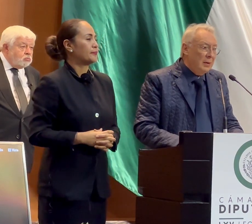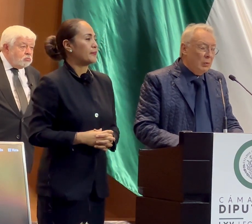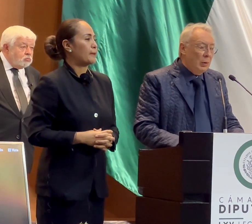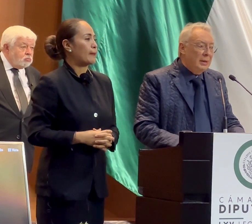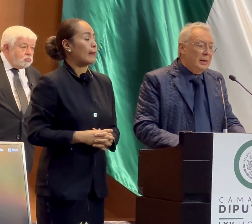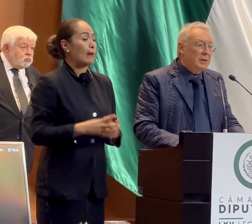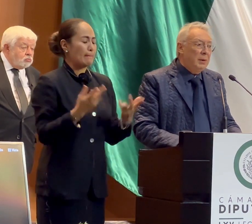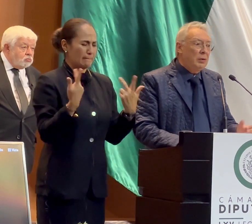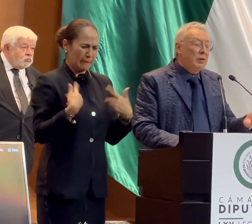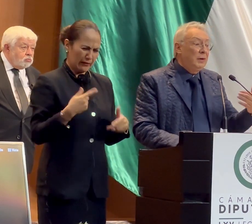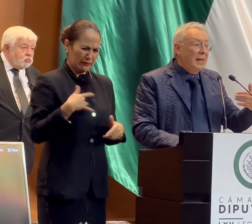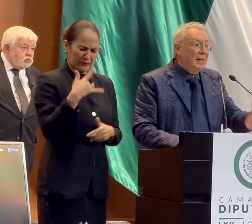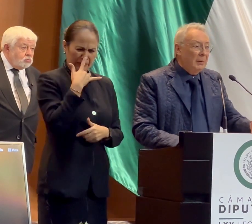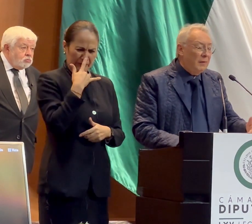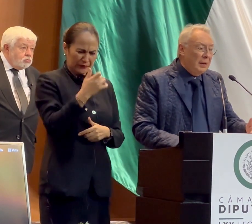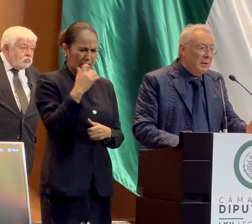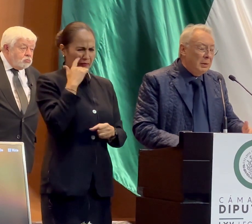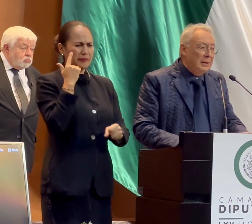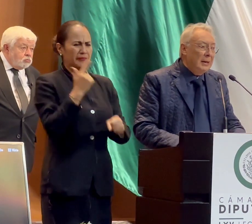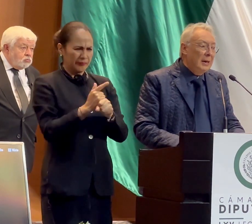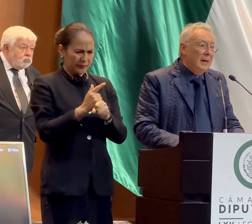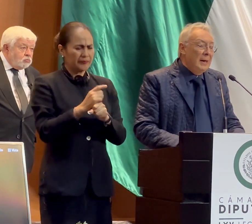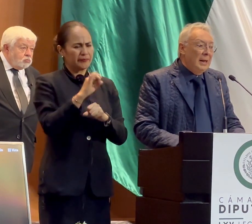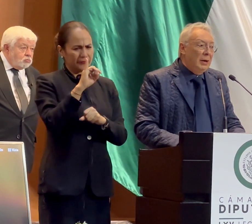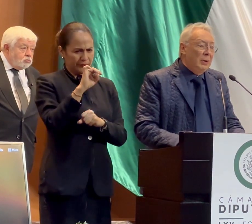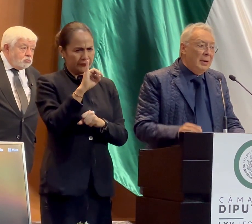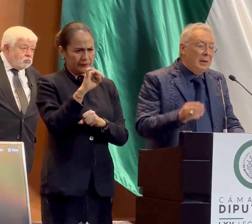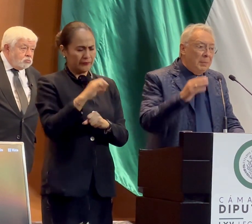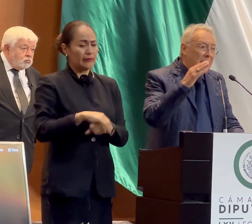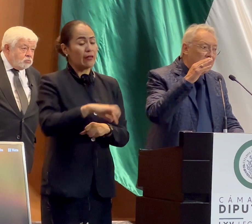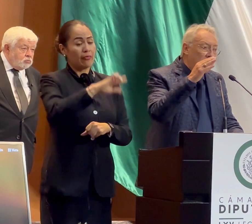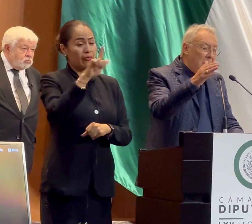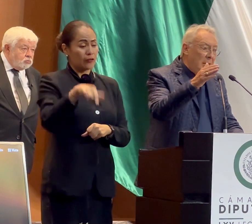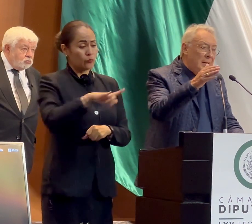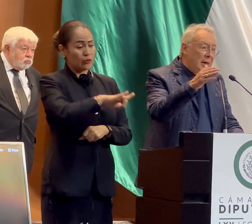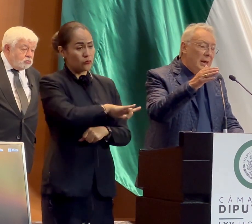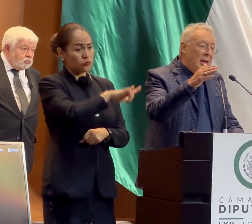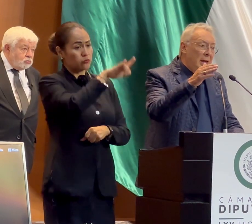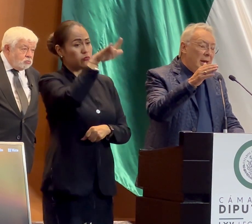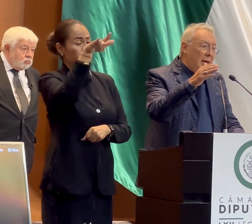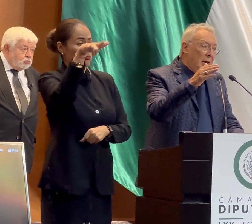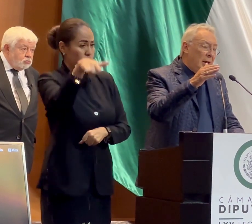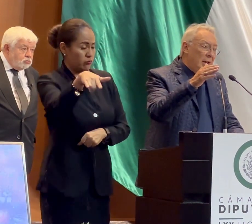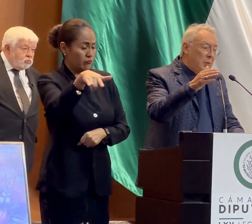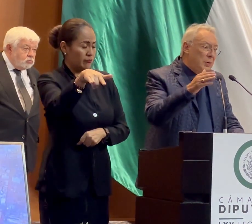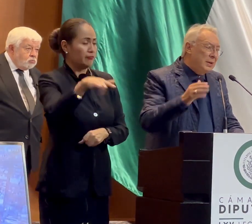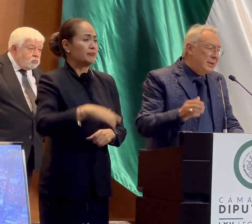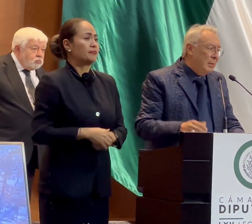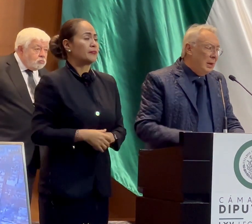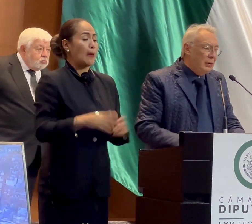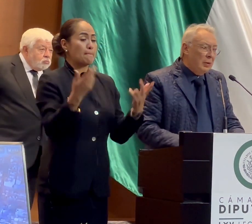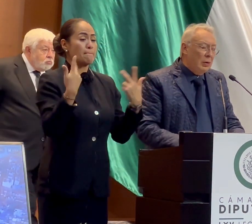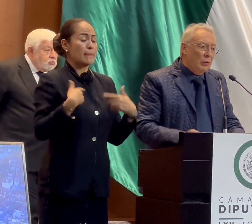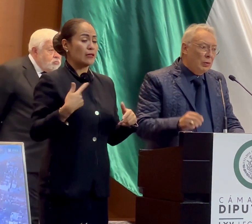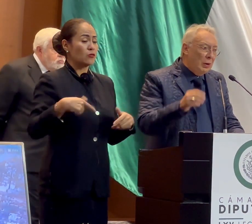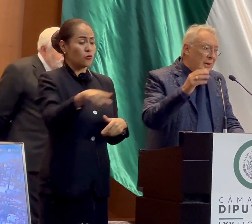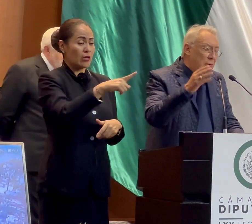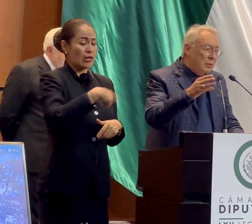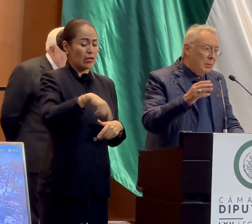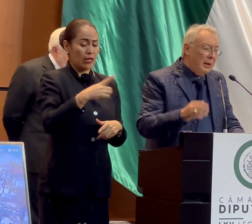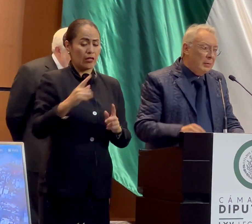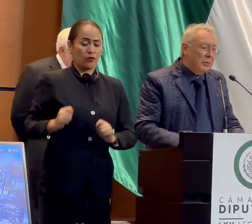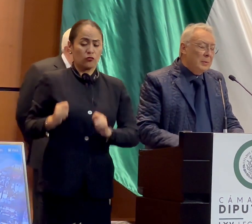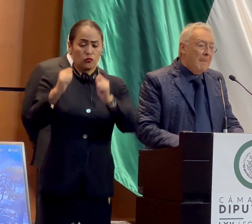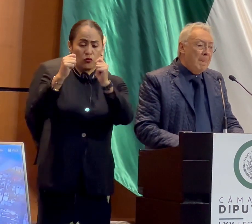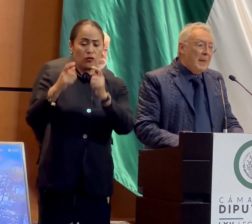envuelta se dio cuenta al respecto y finalmente la aeronave, al perder de vista y las personas que estaban en la torre de control,